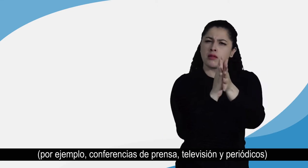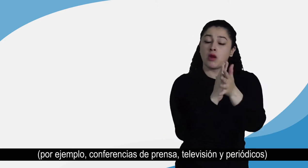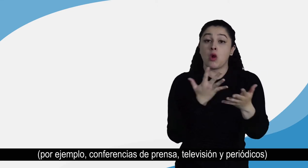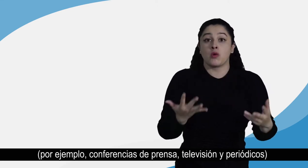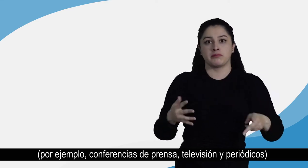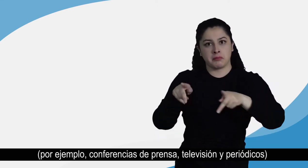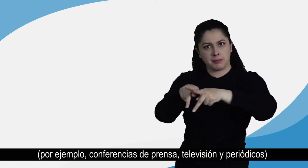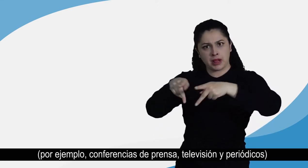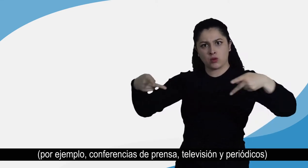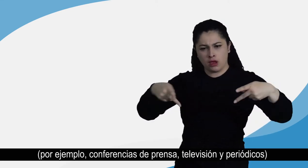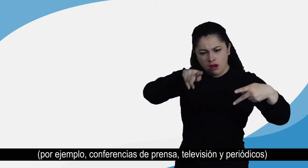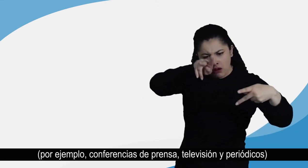periódicos.